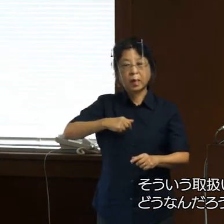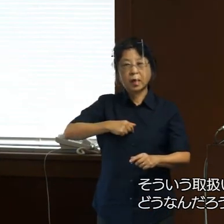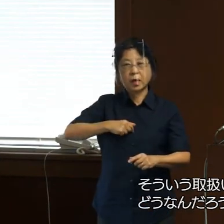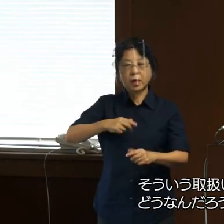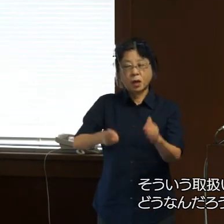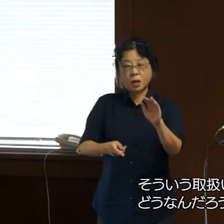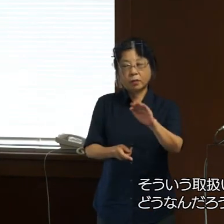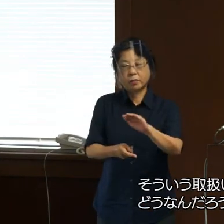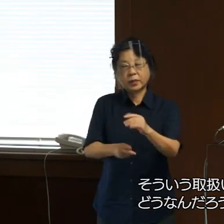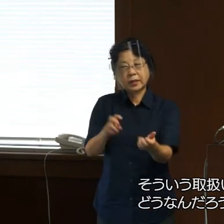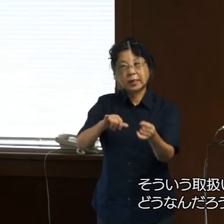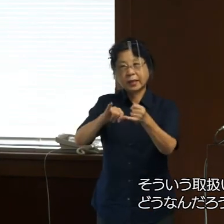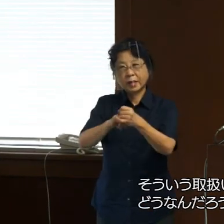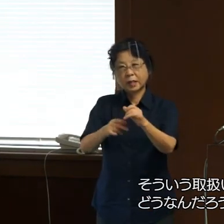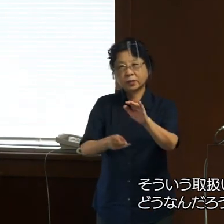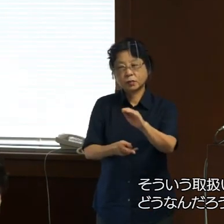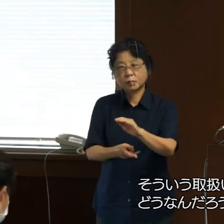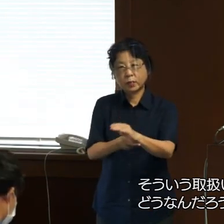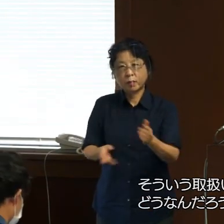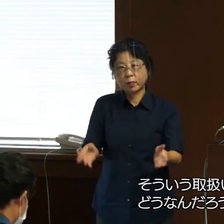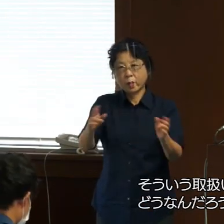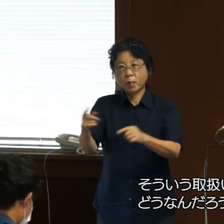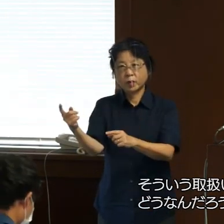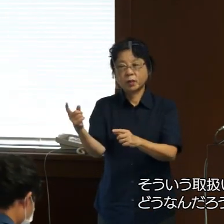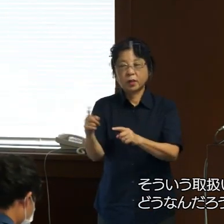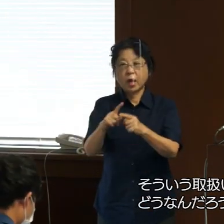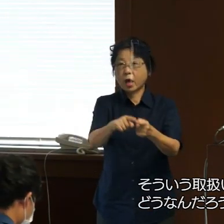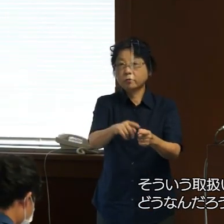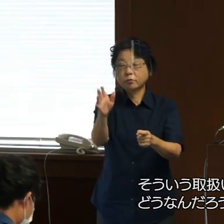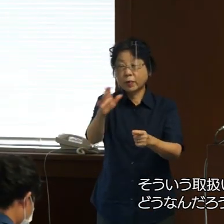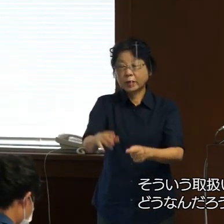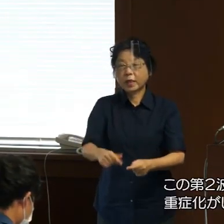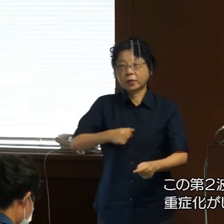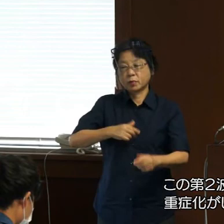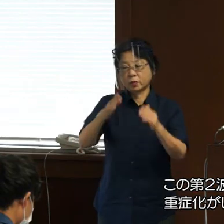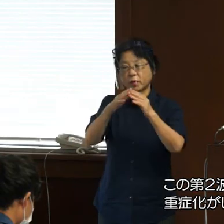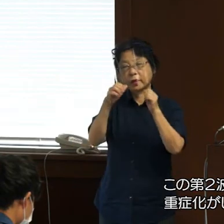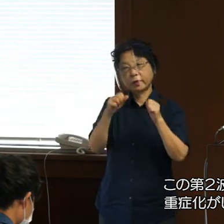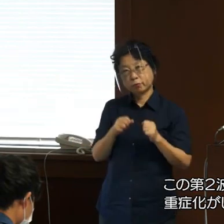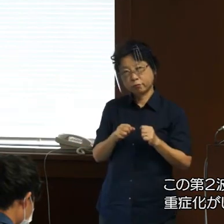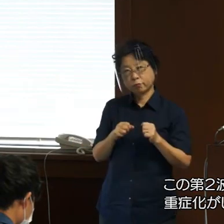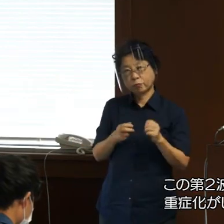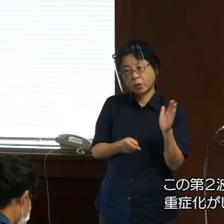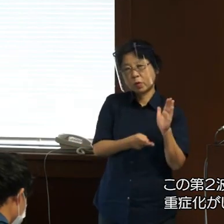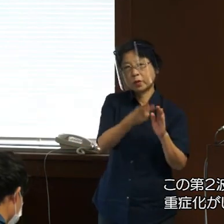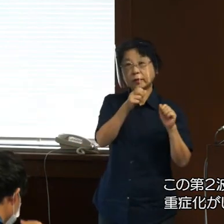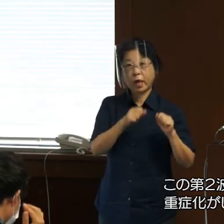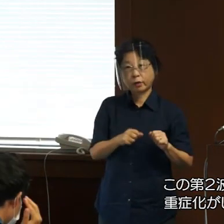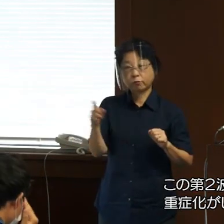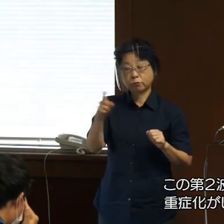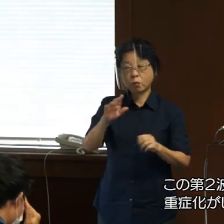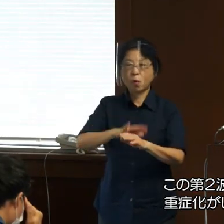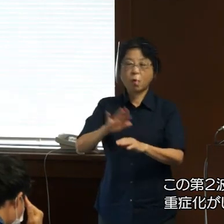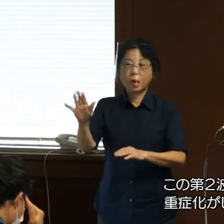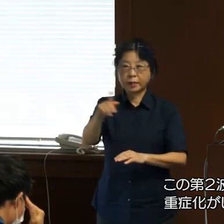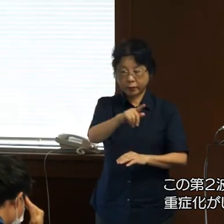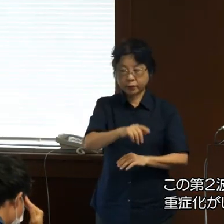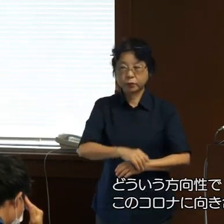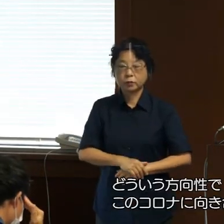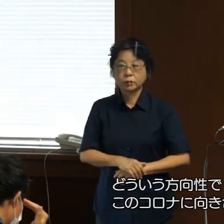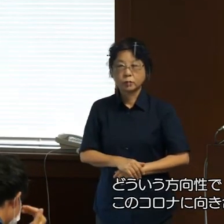そういう取り扱いということについて、どうなんだろう、この第2波に関して見ると重症化がしないという中